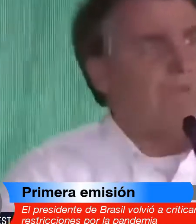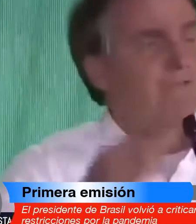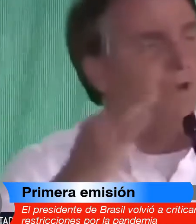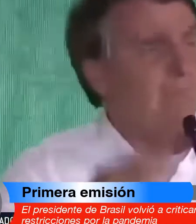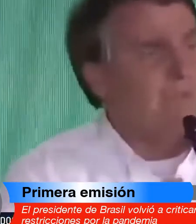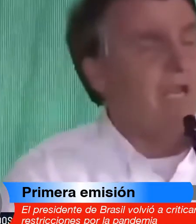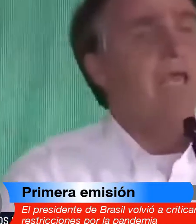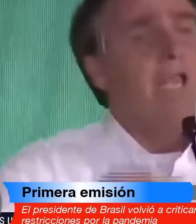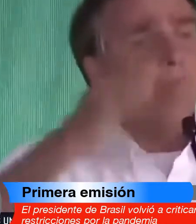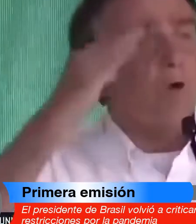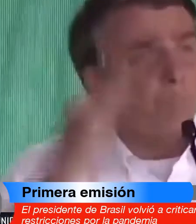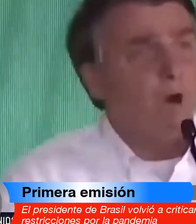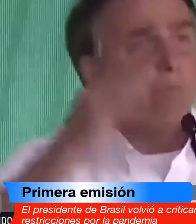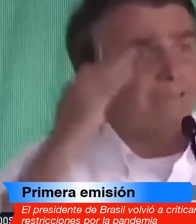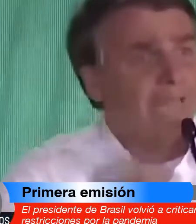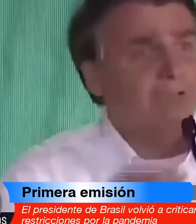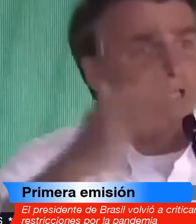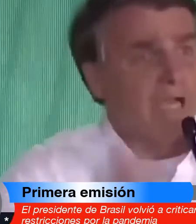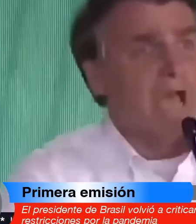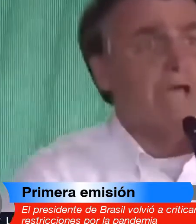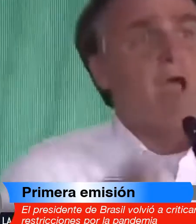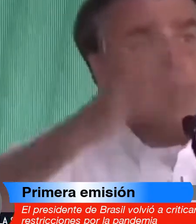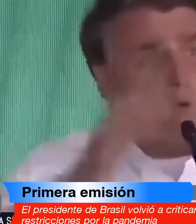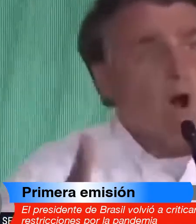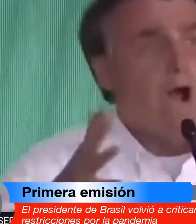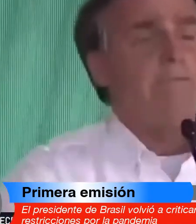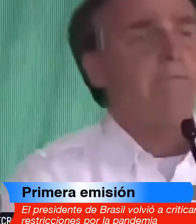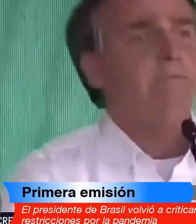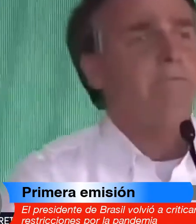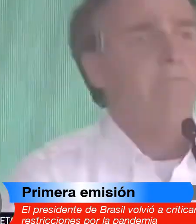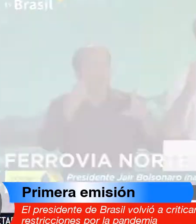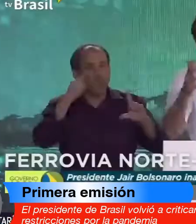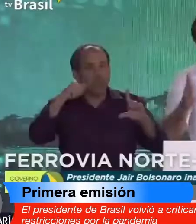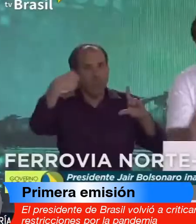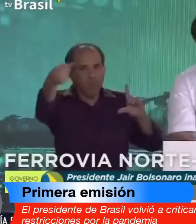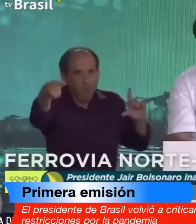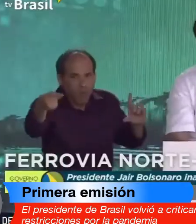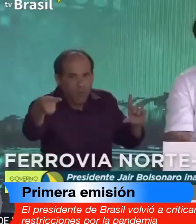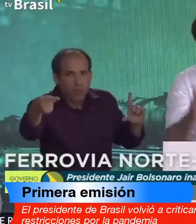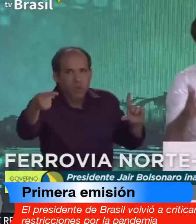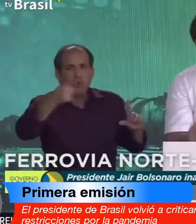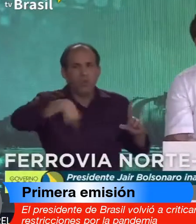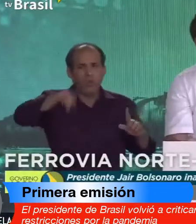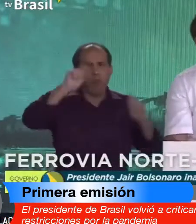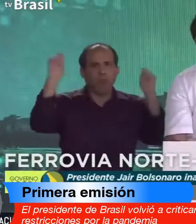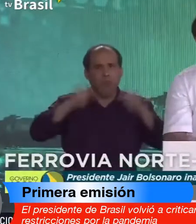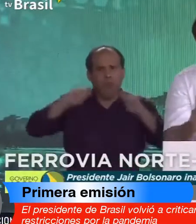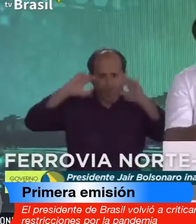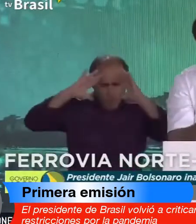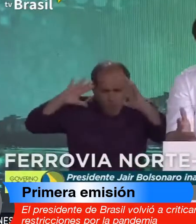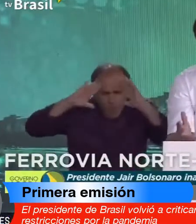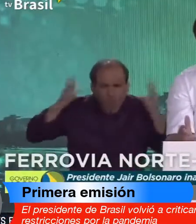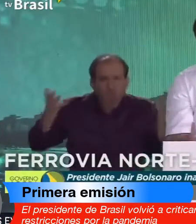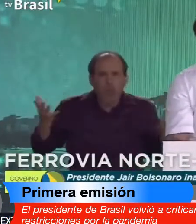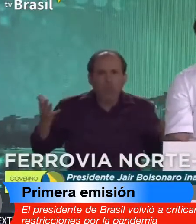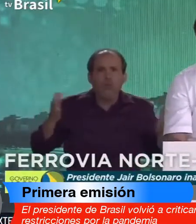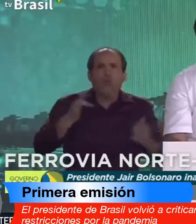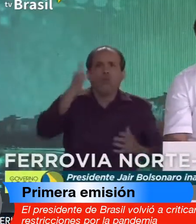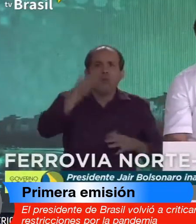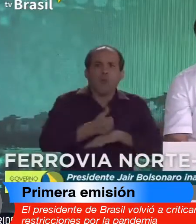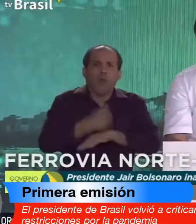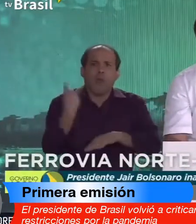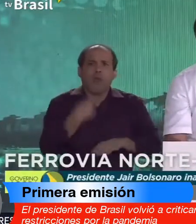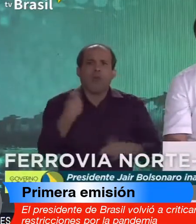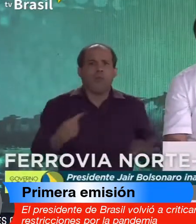necessária para o chefe de família levar o pão para dentro de casa. Porra! Podemos sonhar com dias melhores para todos.